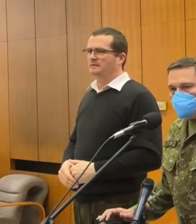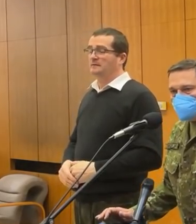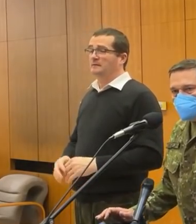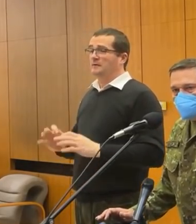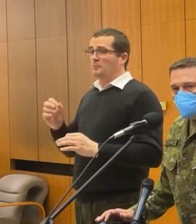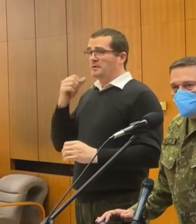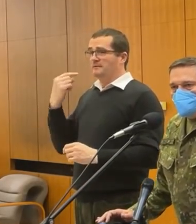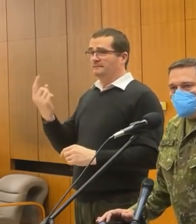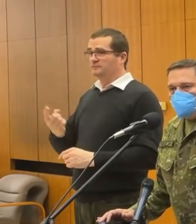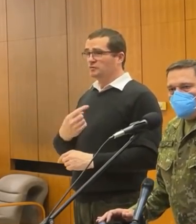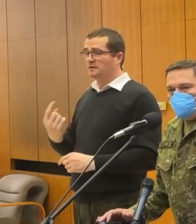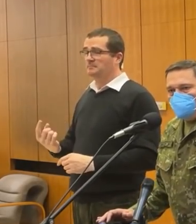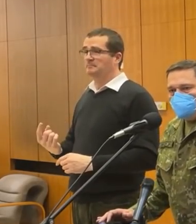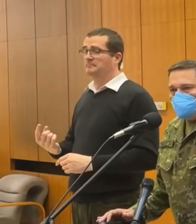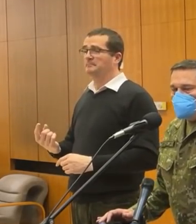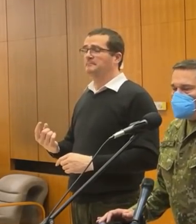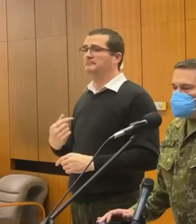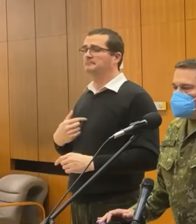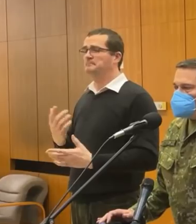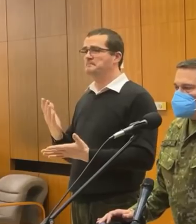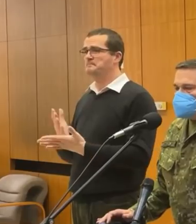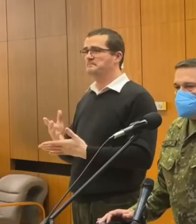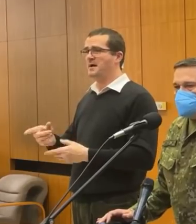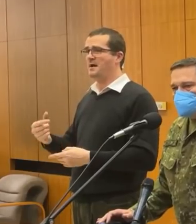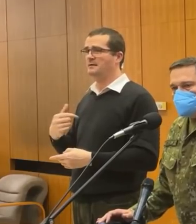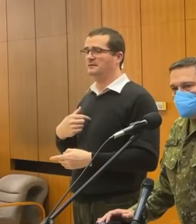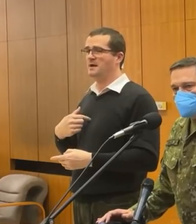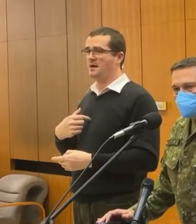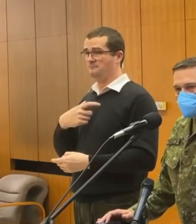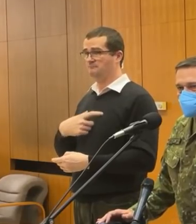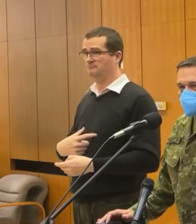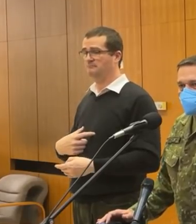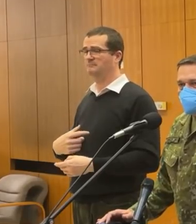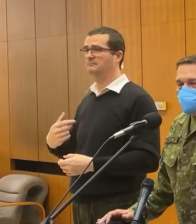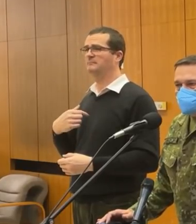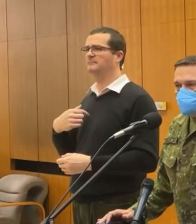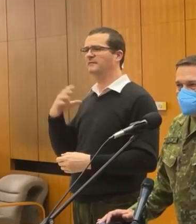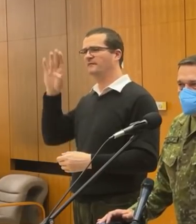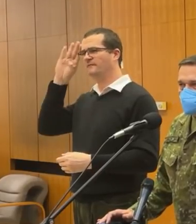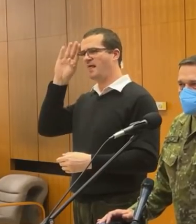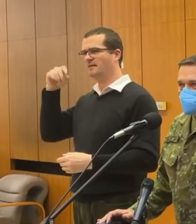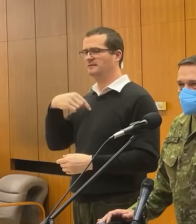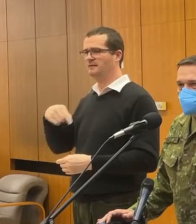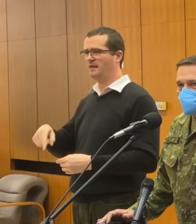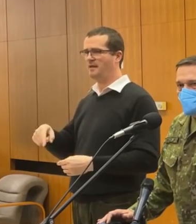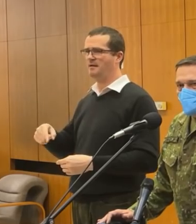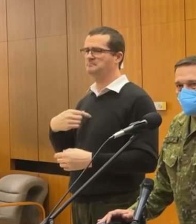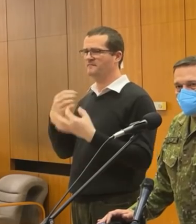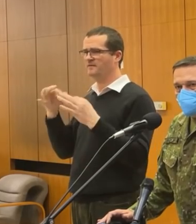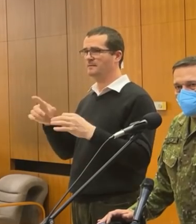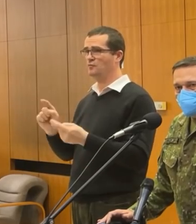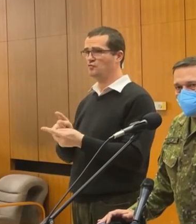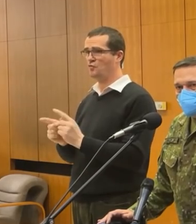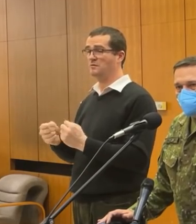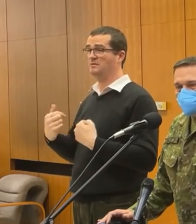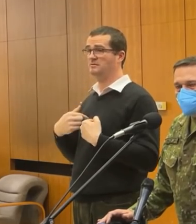Dobrý deň všetkým. Z vecne príslušného profesného hľadiska ja osobne aj velenie ozbrojených síl víta uzavretie takejto dohody,